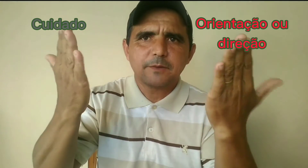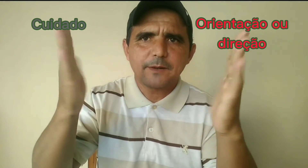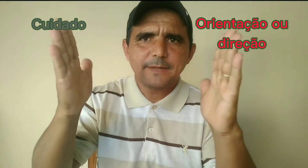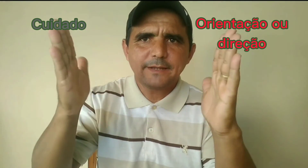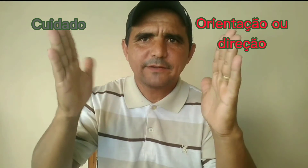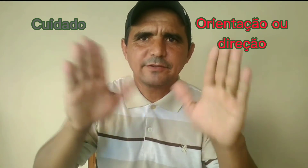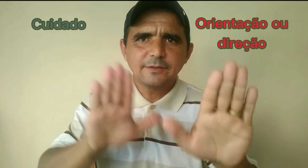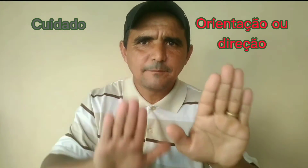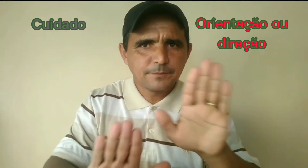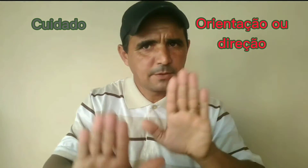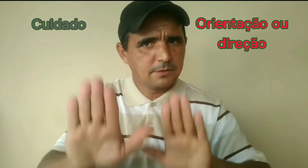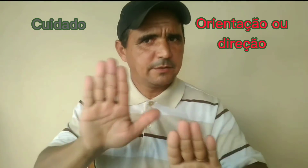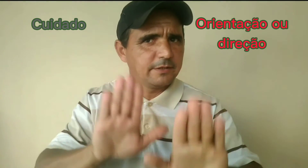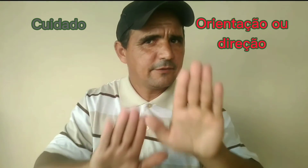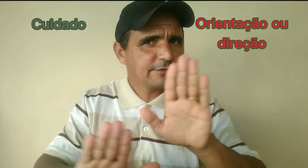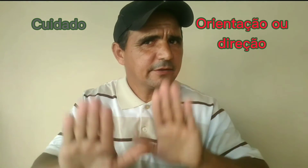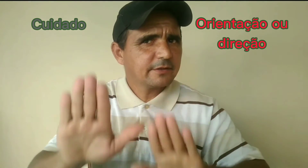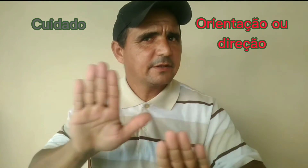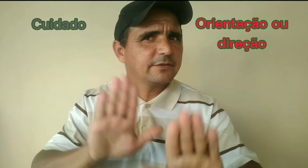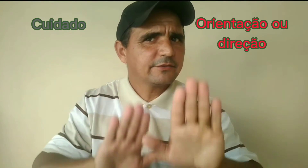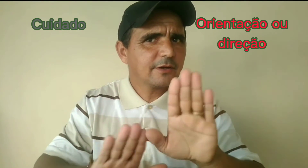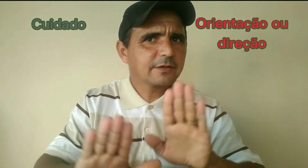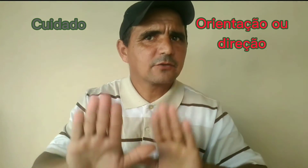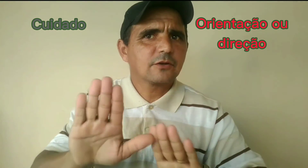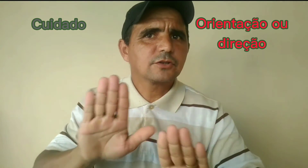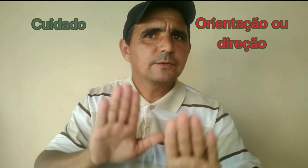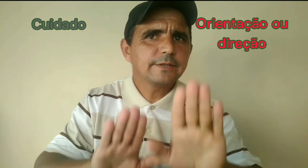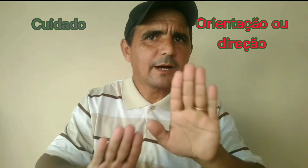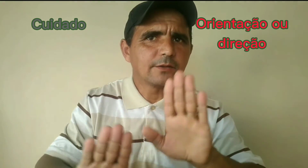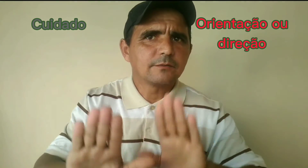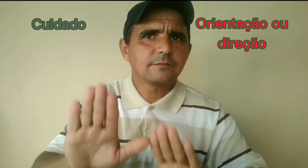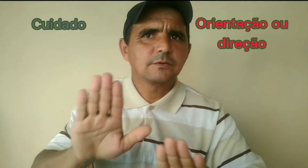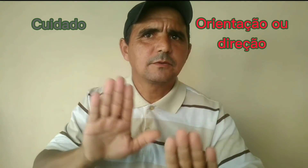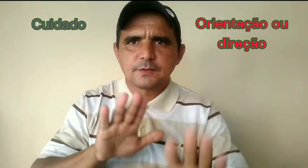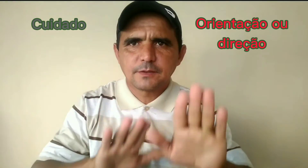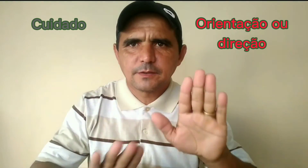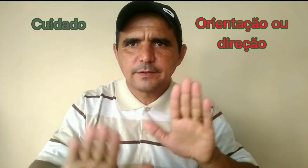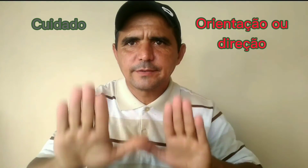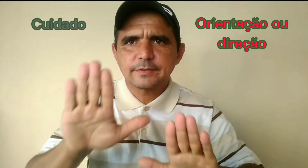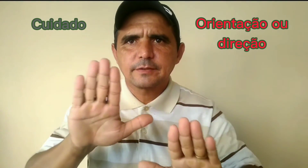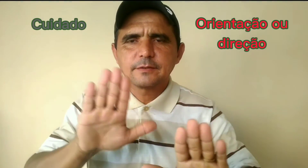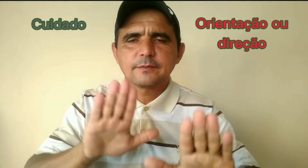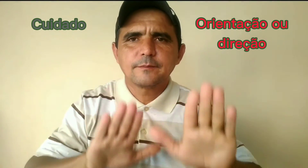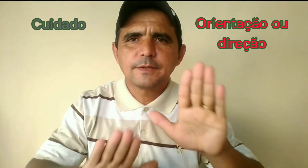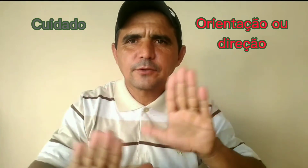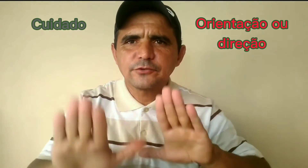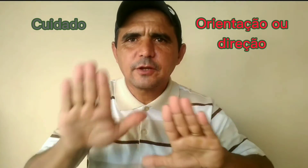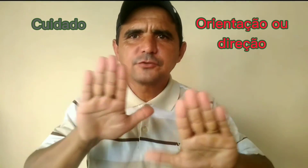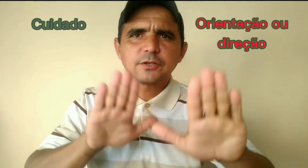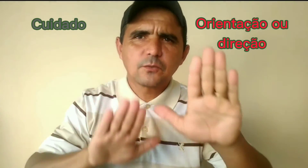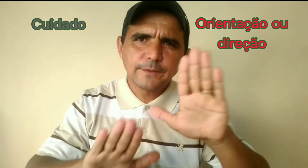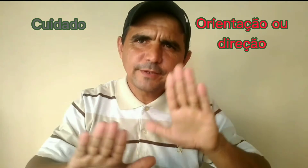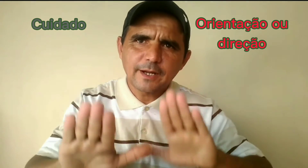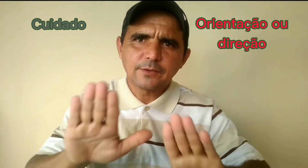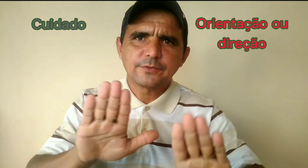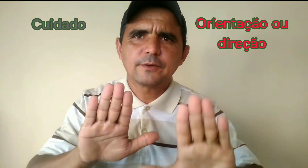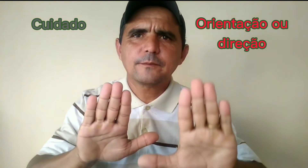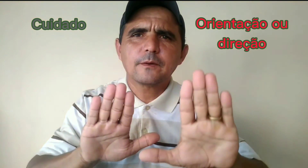mão aberta assim. E aí faz esse sinal aqui, é o sinal de cuidado. Então, sinal de cuidado. Então,